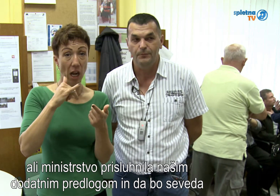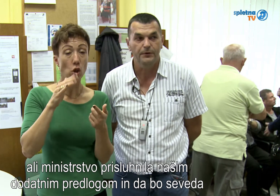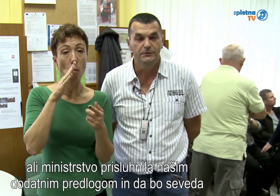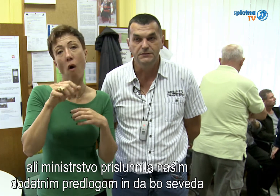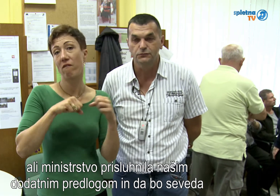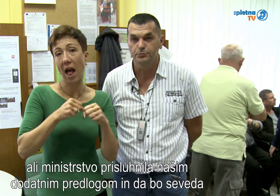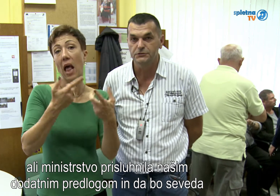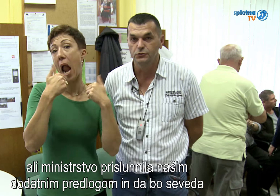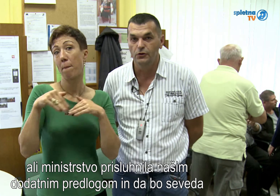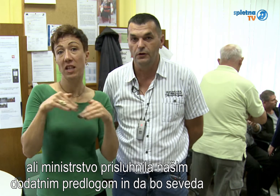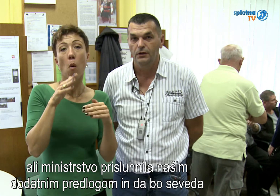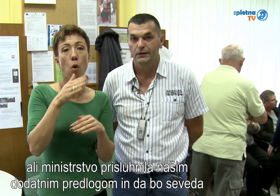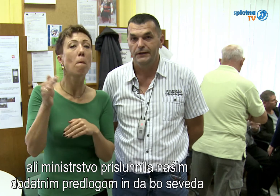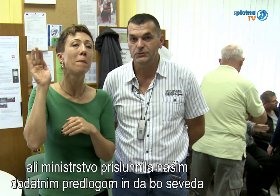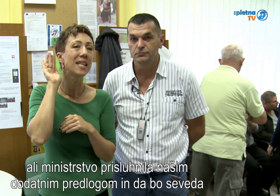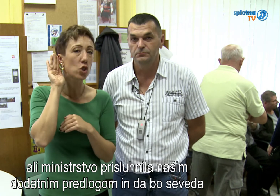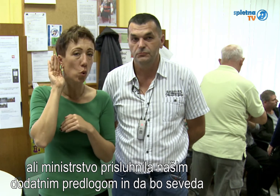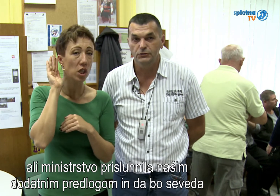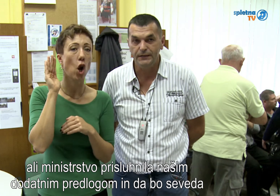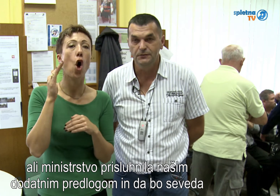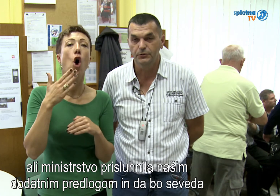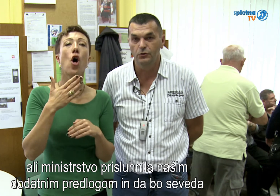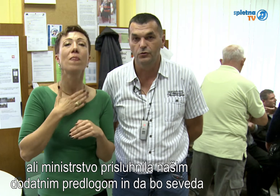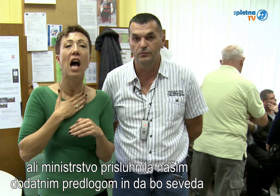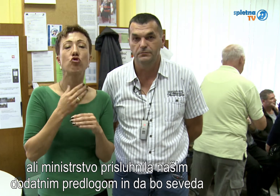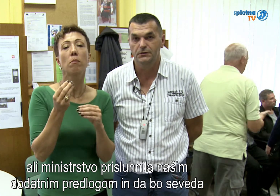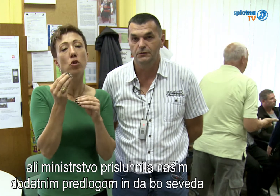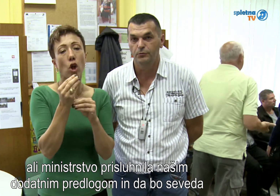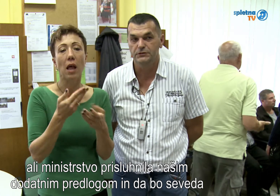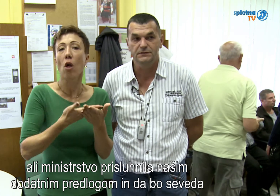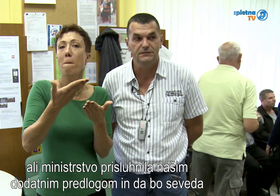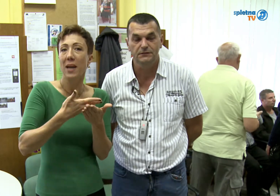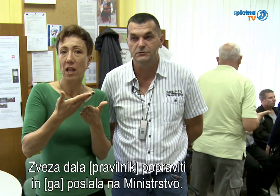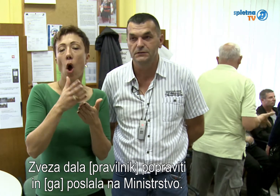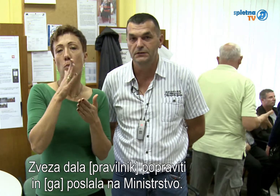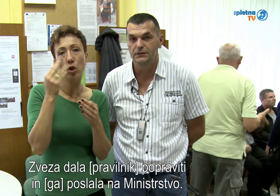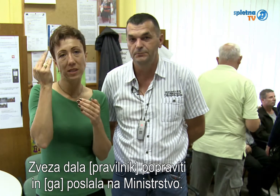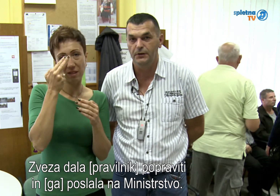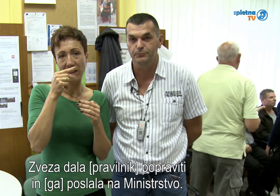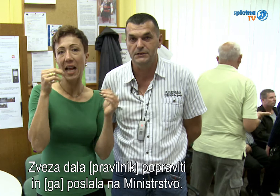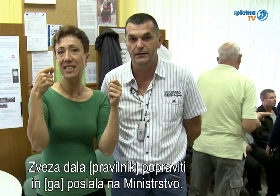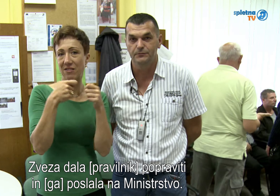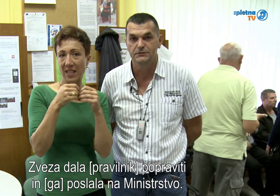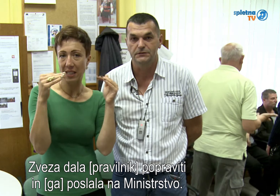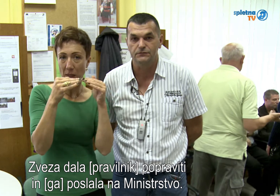pa ministrstvo prisluhnilo našim dodatnim predlogom, ki jih bomo na zvezi seveda uskladili in pa poslali na ministrstvo.